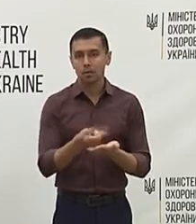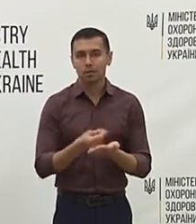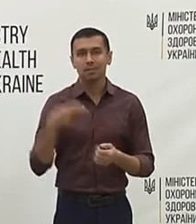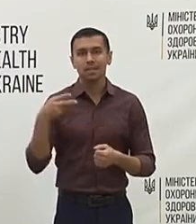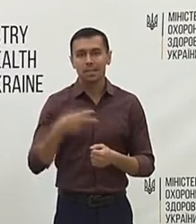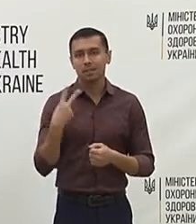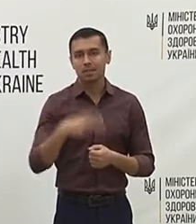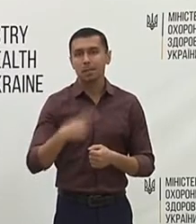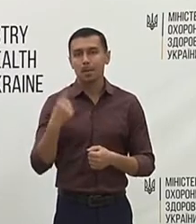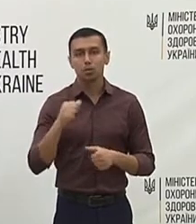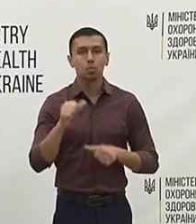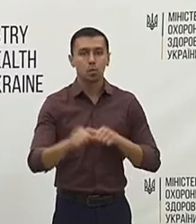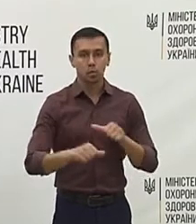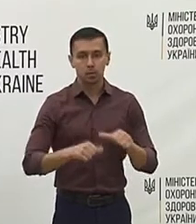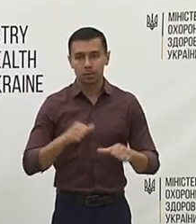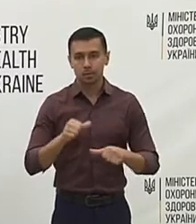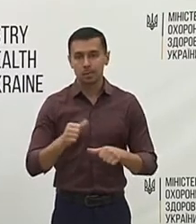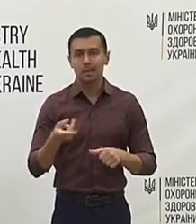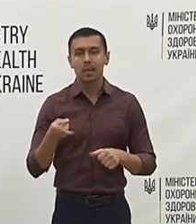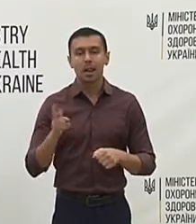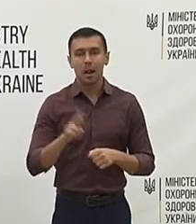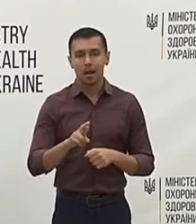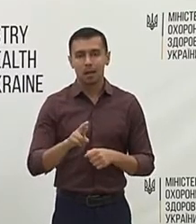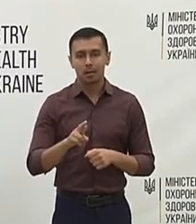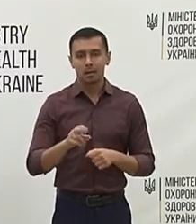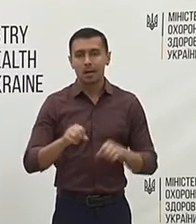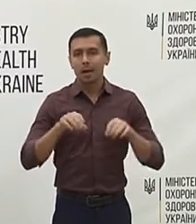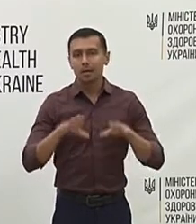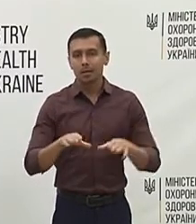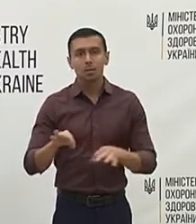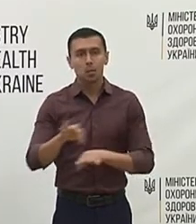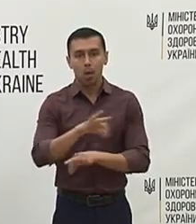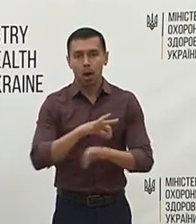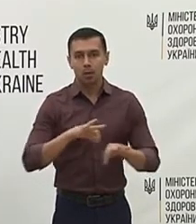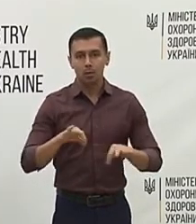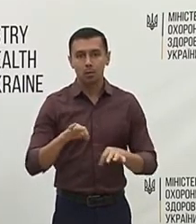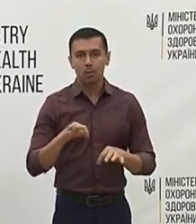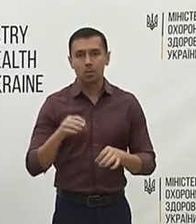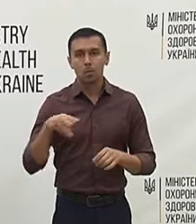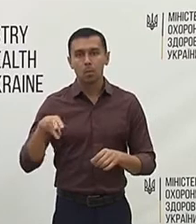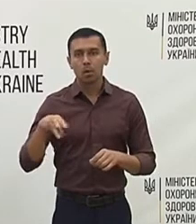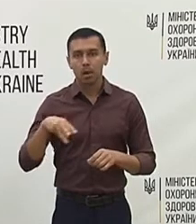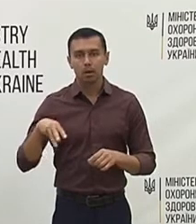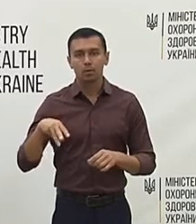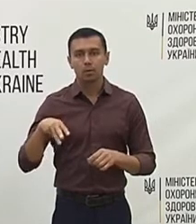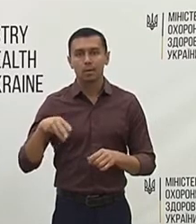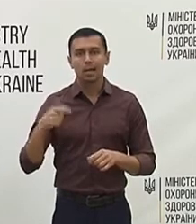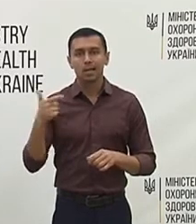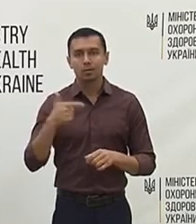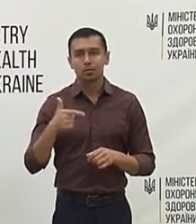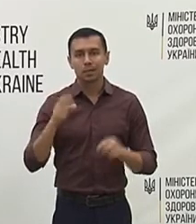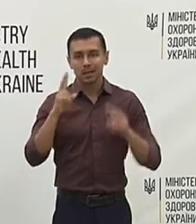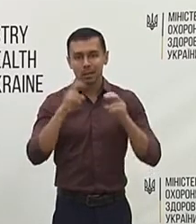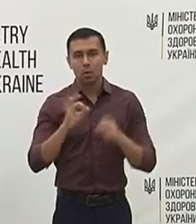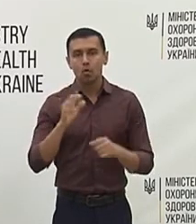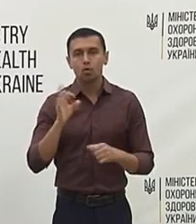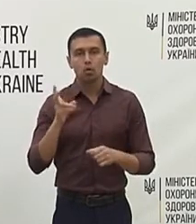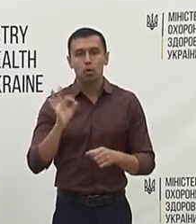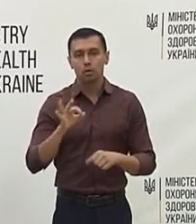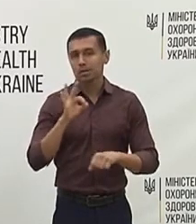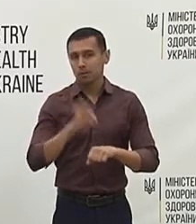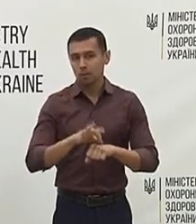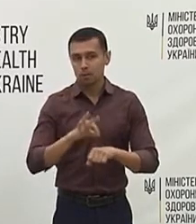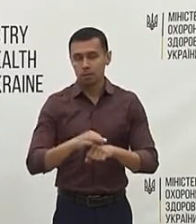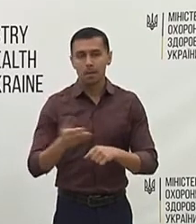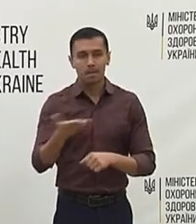у 2021 році для реалізації проєкту молекулярно-генетичної діагностики онкологічних